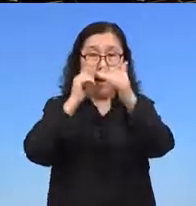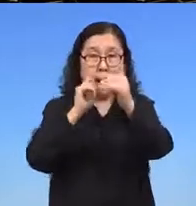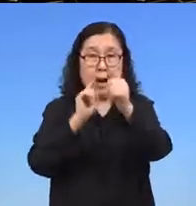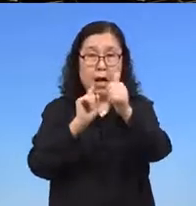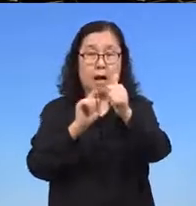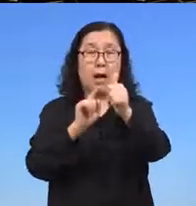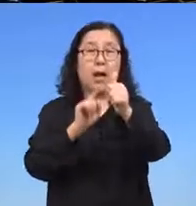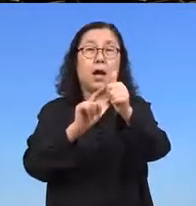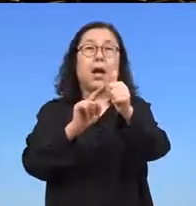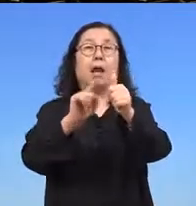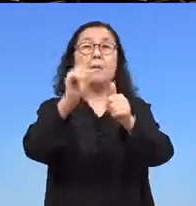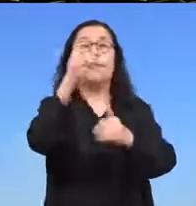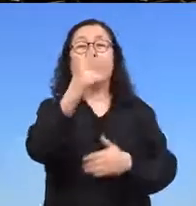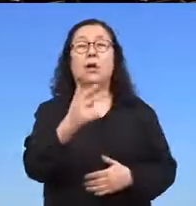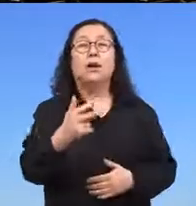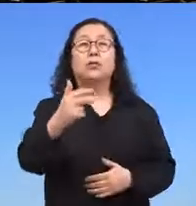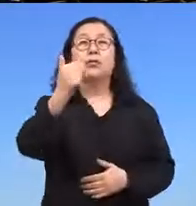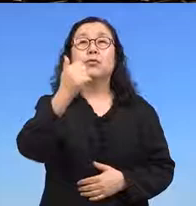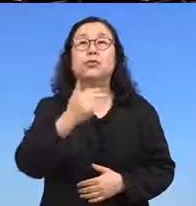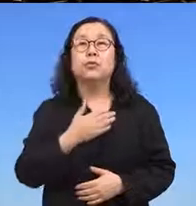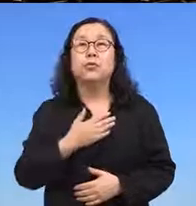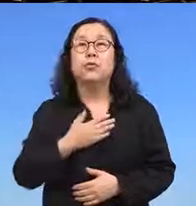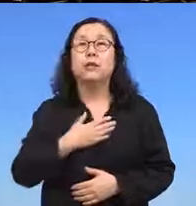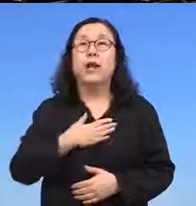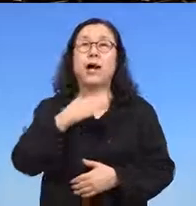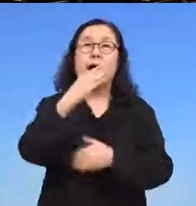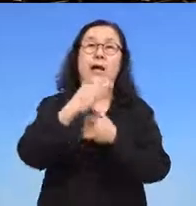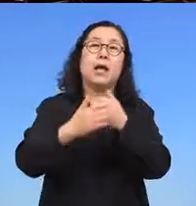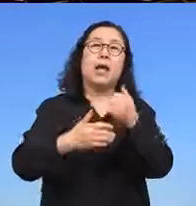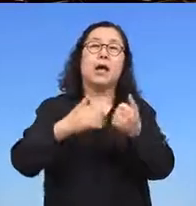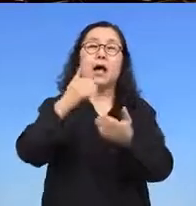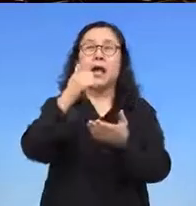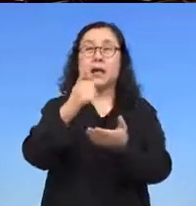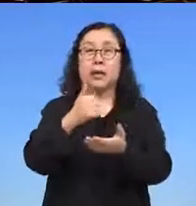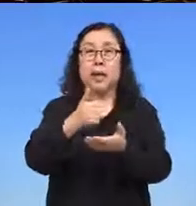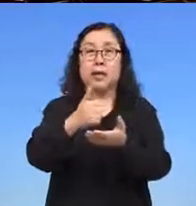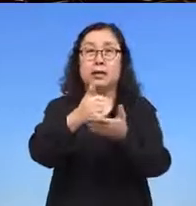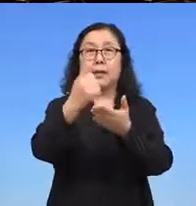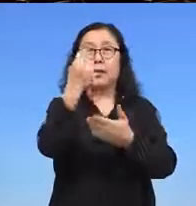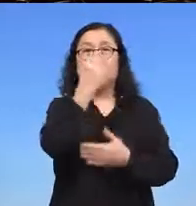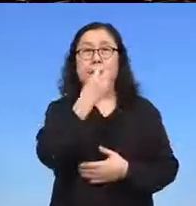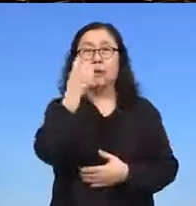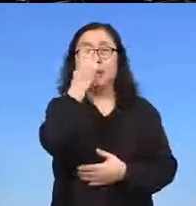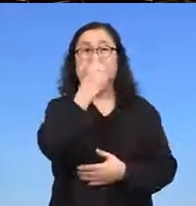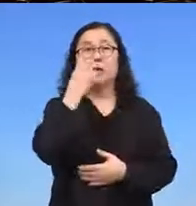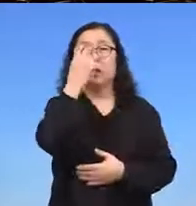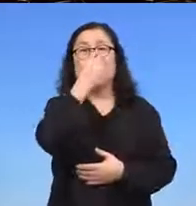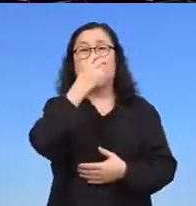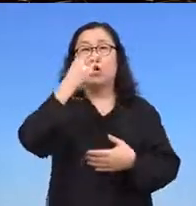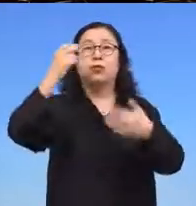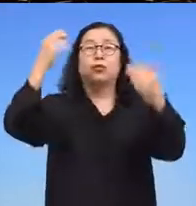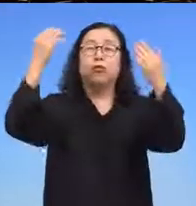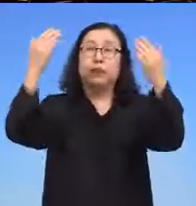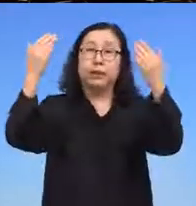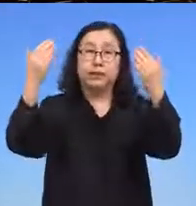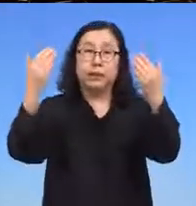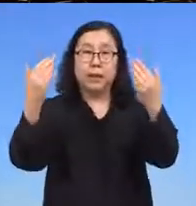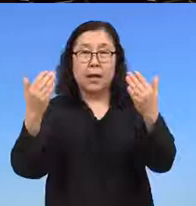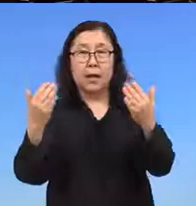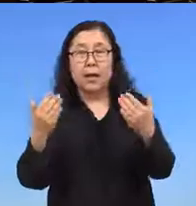아무것도 두려워 말라. 주 나의 하나님이 지켜주시네.